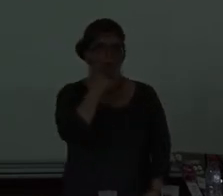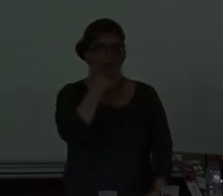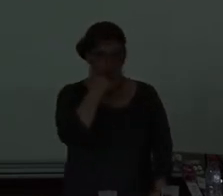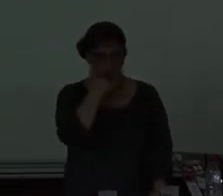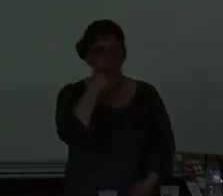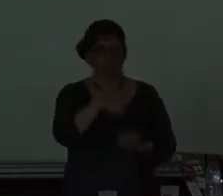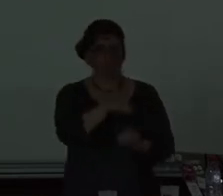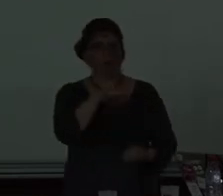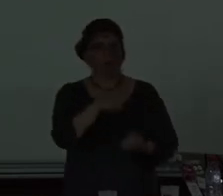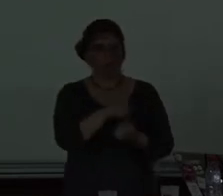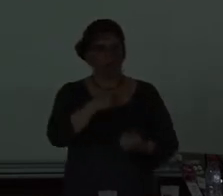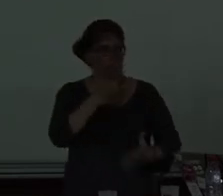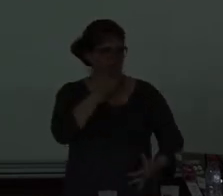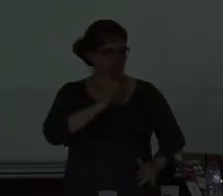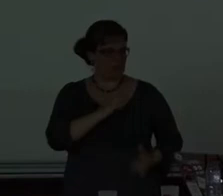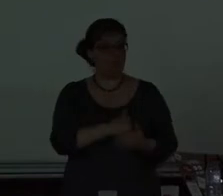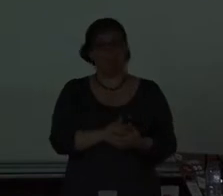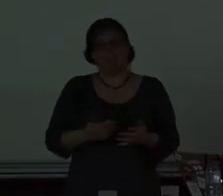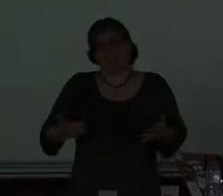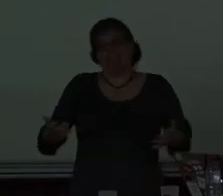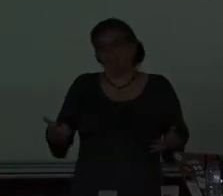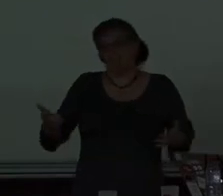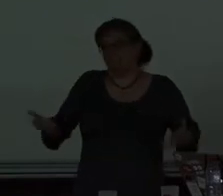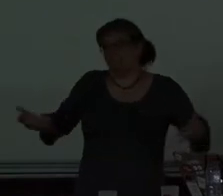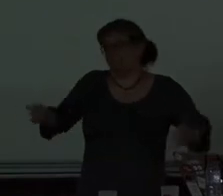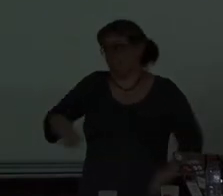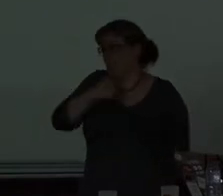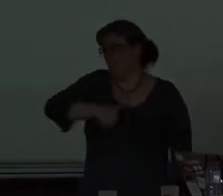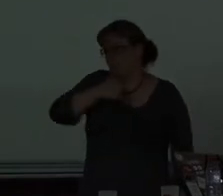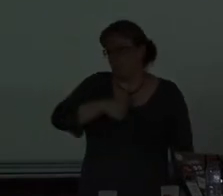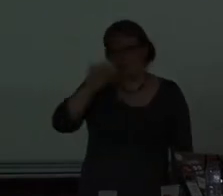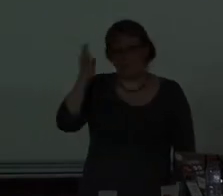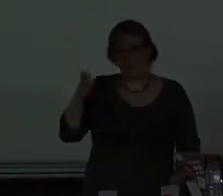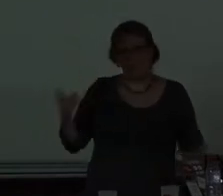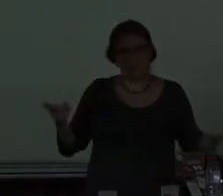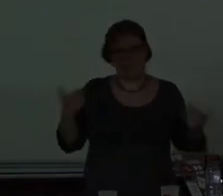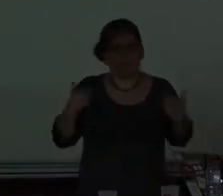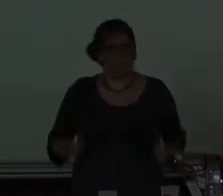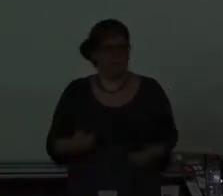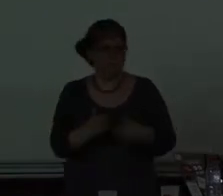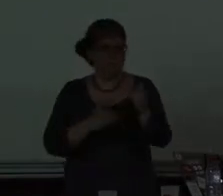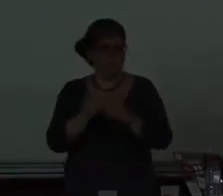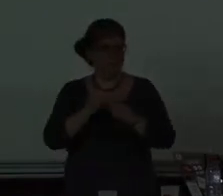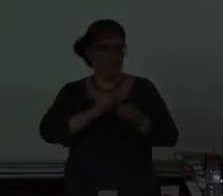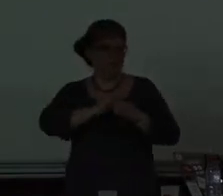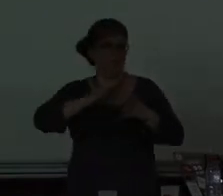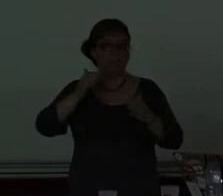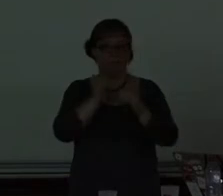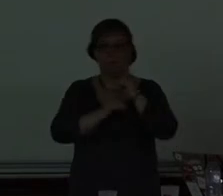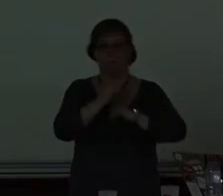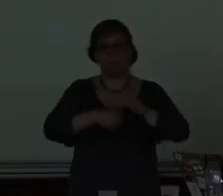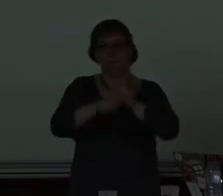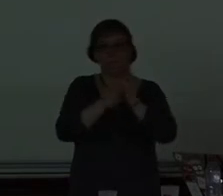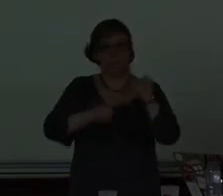si, peut-être que ça. Il y aura toujours des personnes qui vont vous faire des critiques. Et en fait, déjà, quand on est développeur, si on a peur des critiques, c'est un peu dommage,